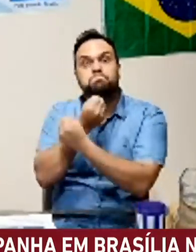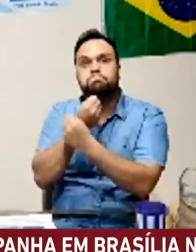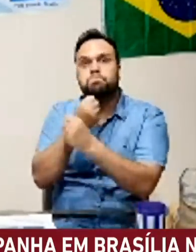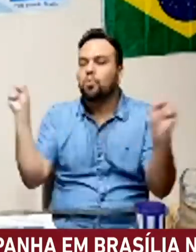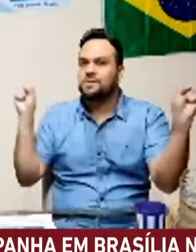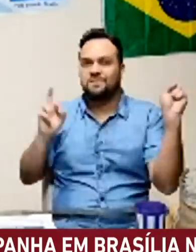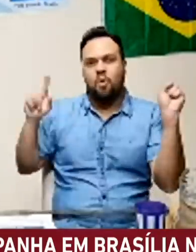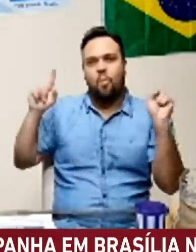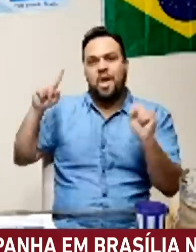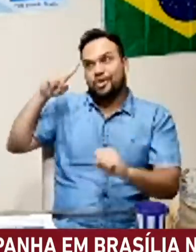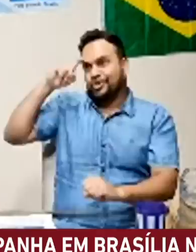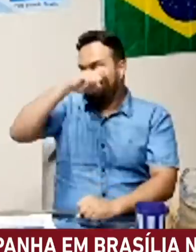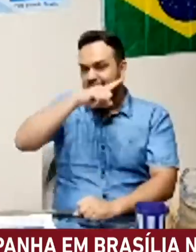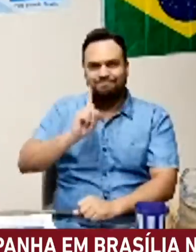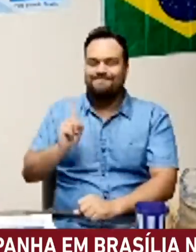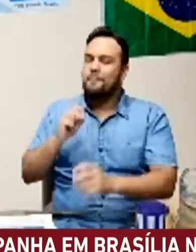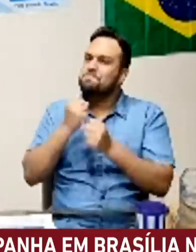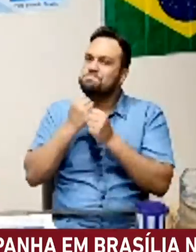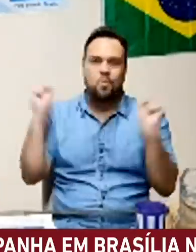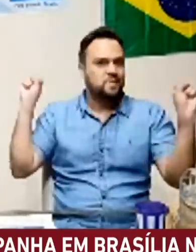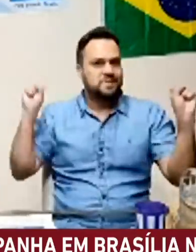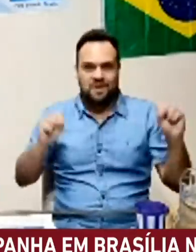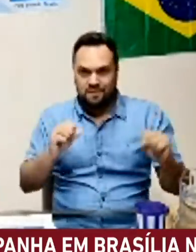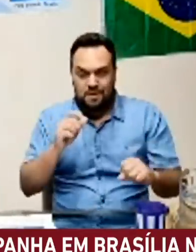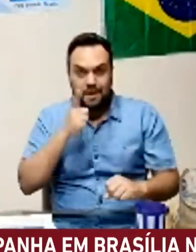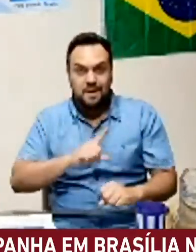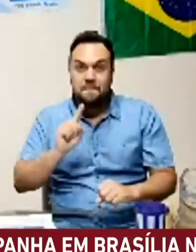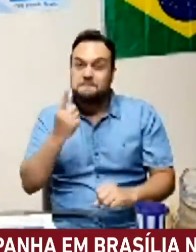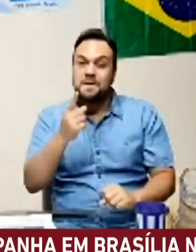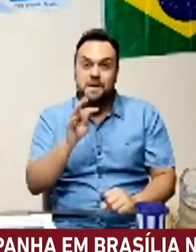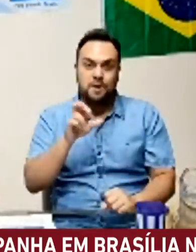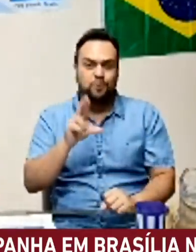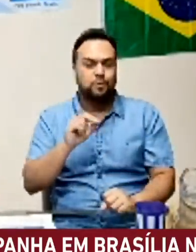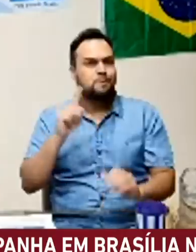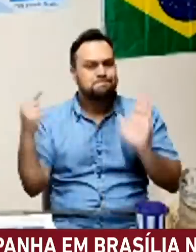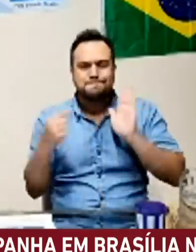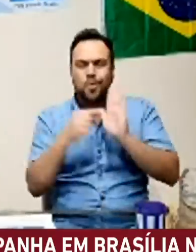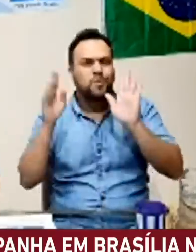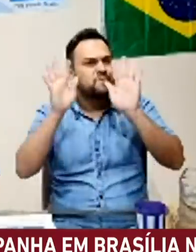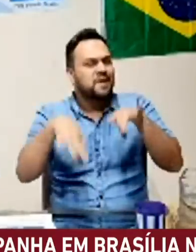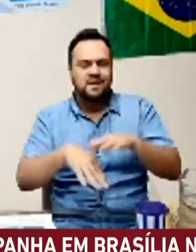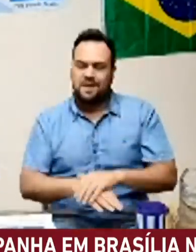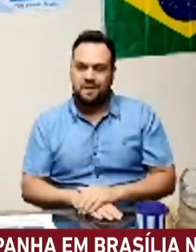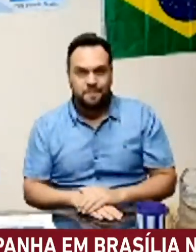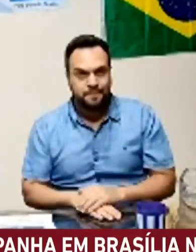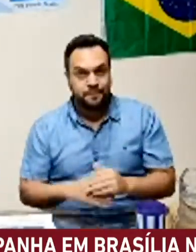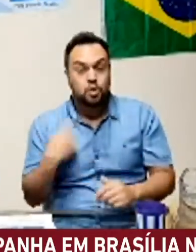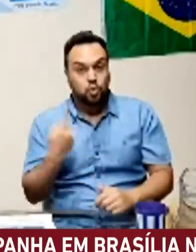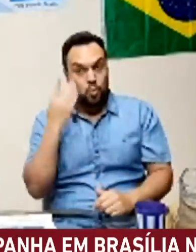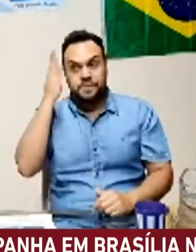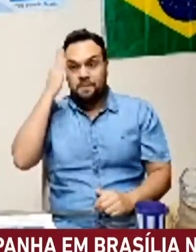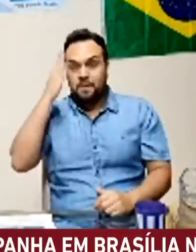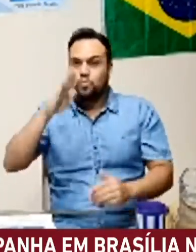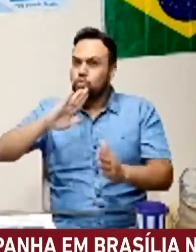Impossível. Impossível. Tá? E ponto final. Tá? E nós sabemos que todas